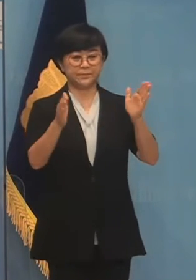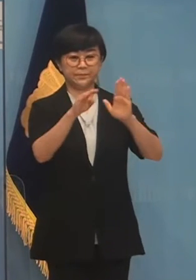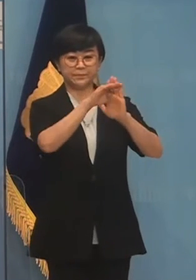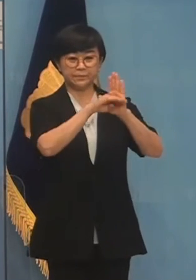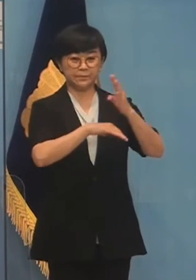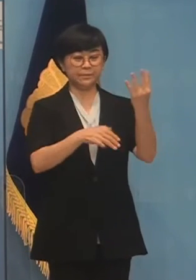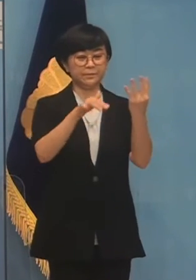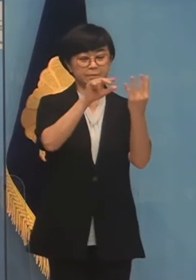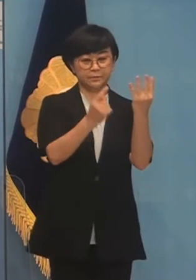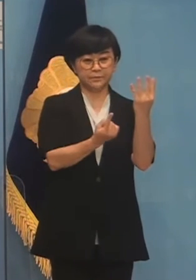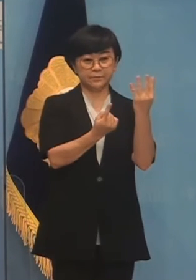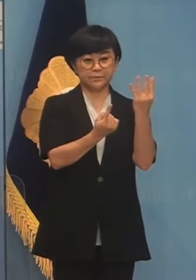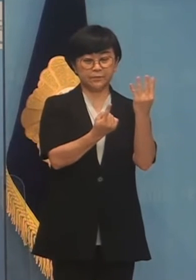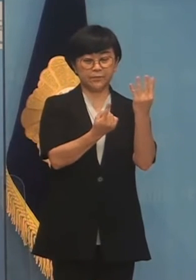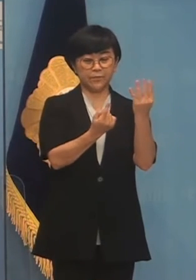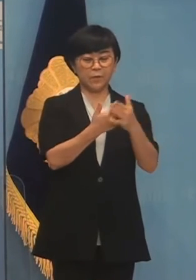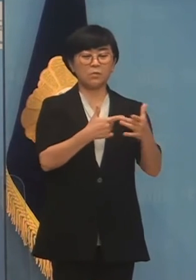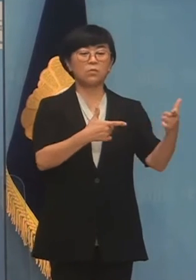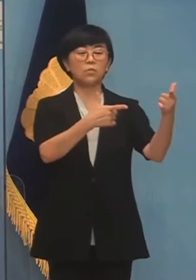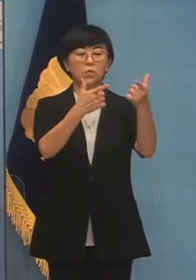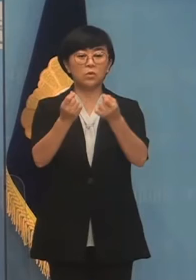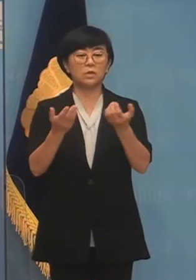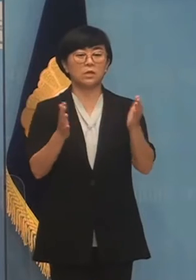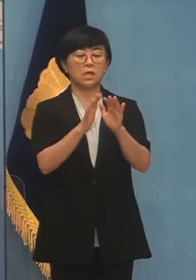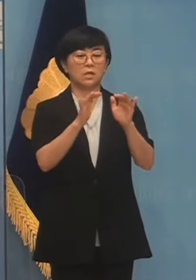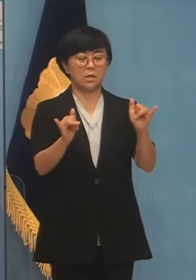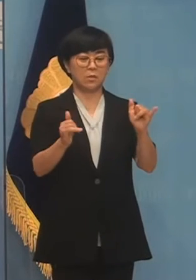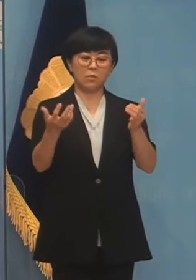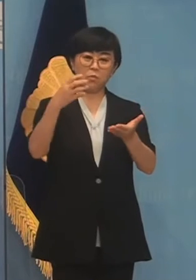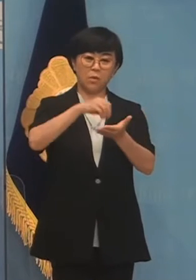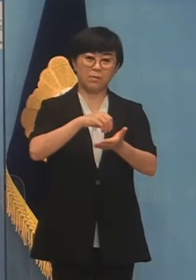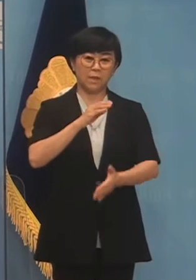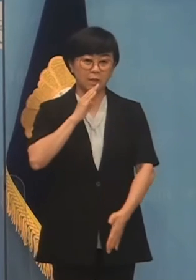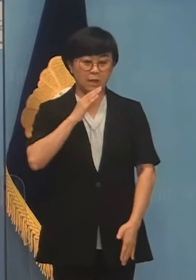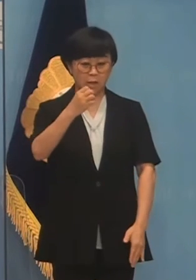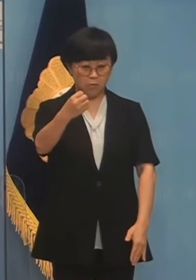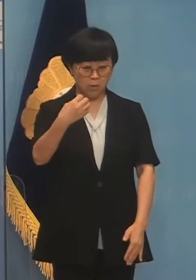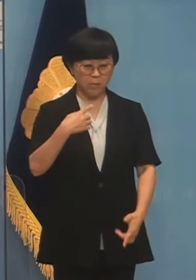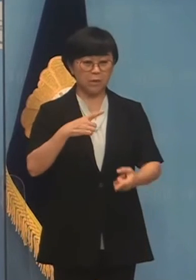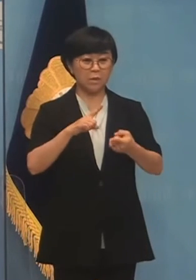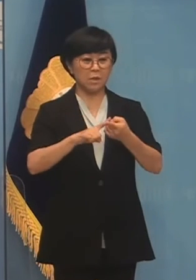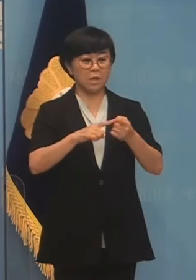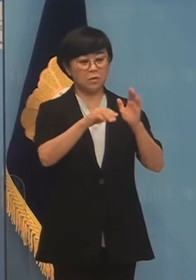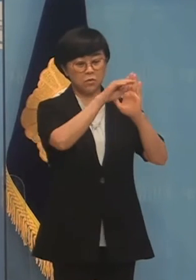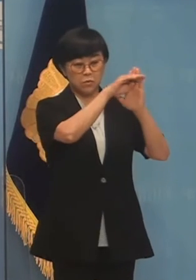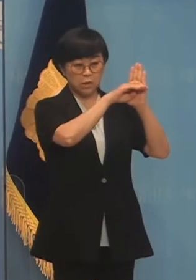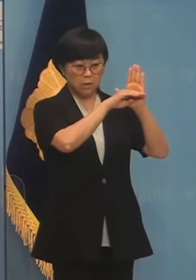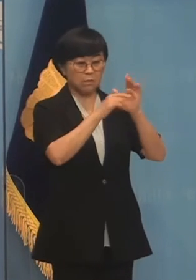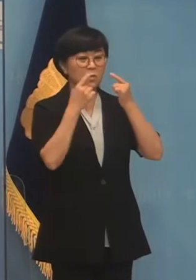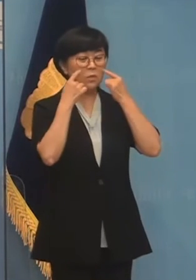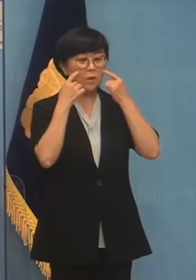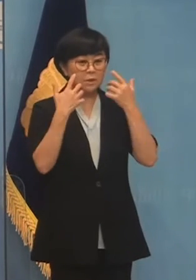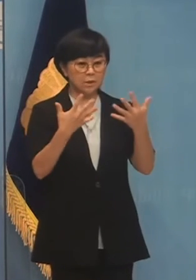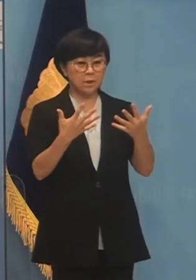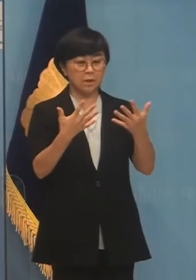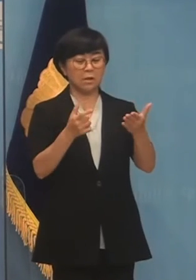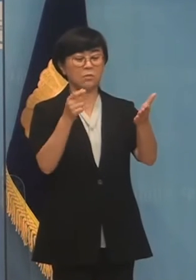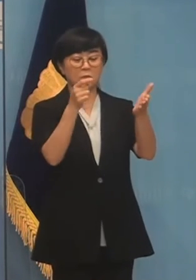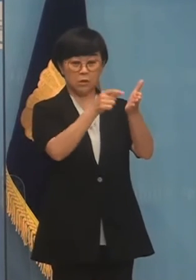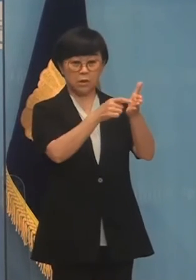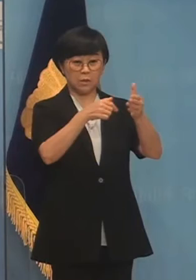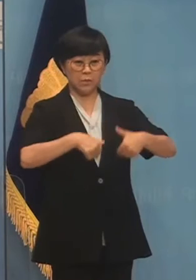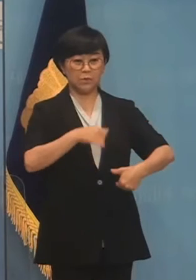4조의 취지가 전체 종사자를 대상으로 하는 것이라면 이것이 조문상에 명확히 명기돼야